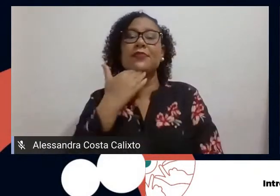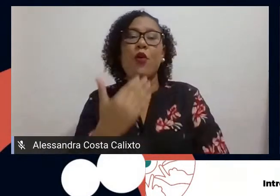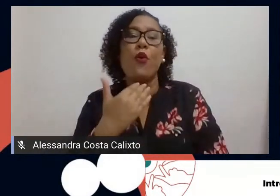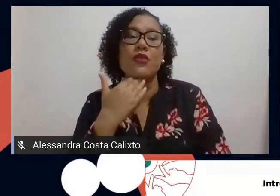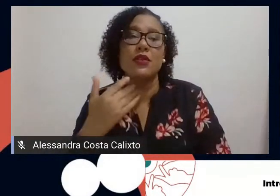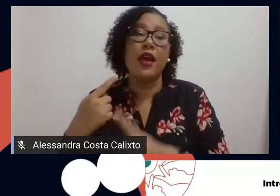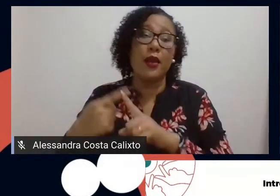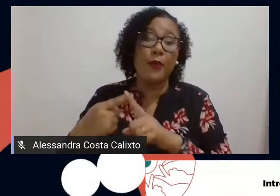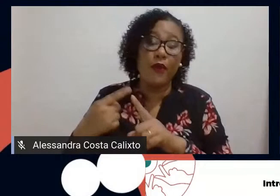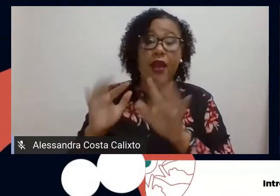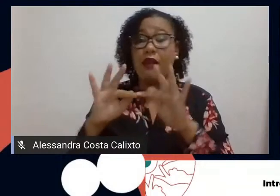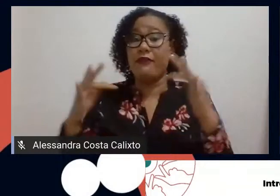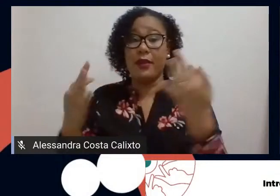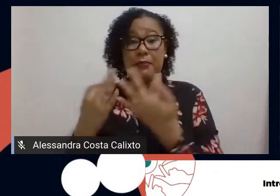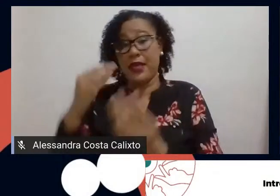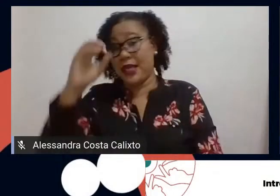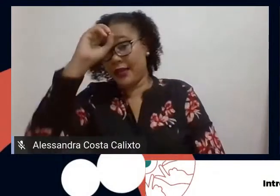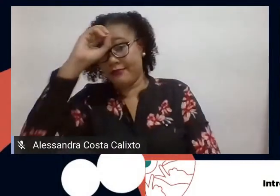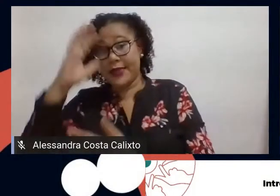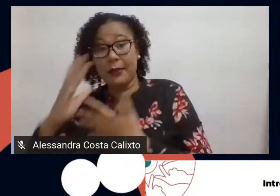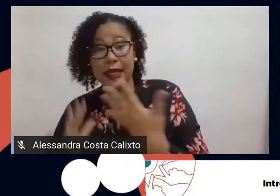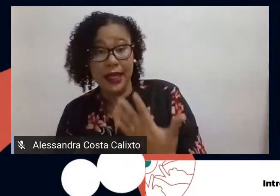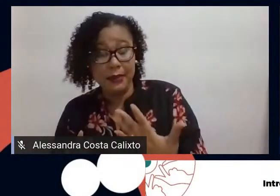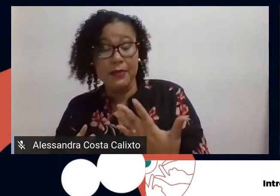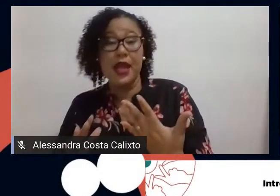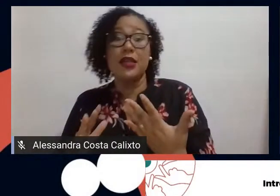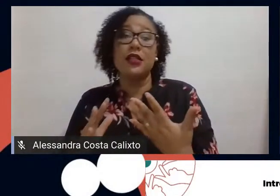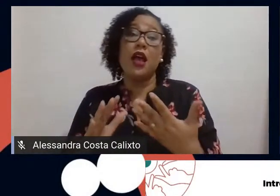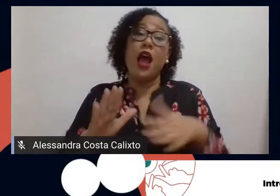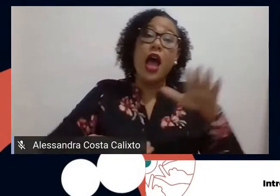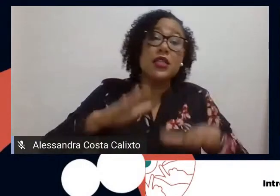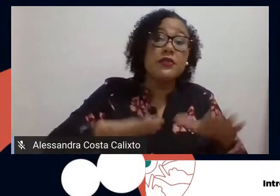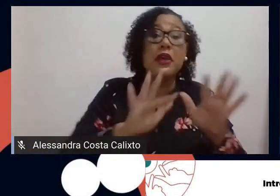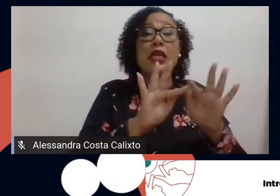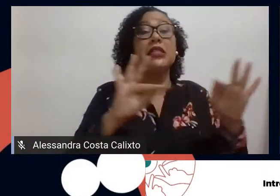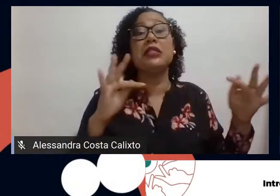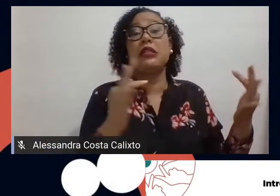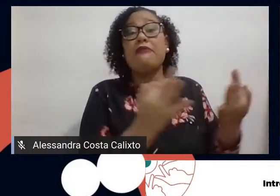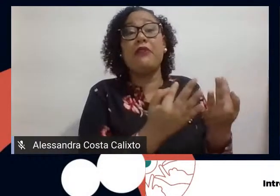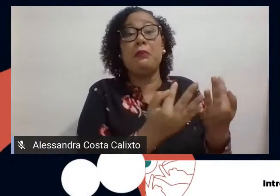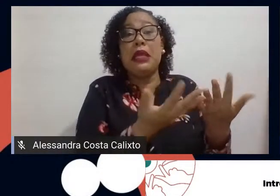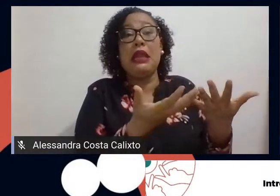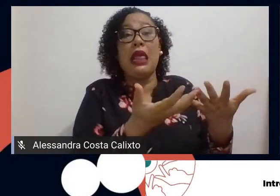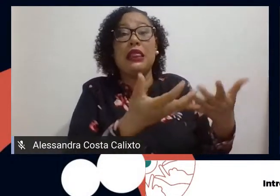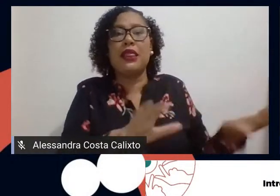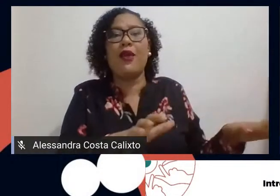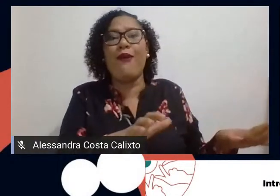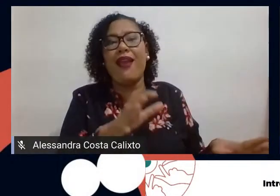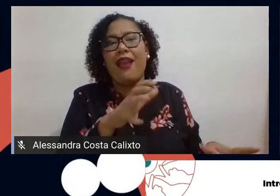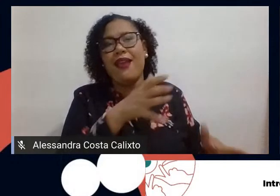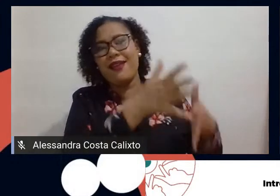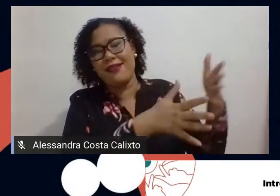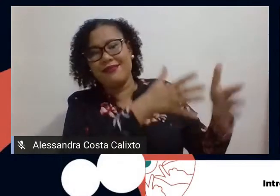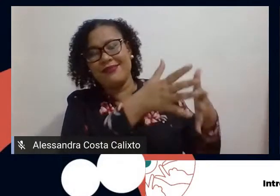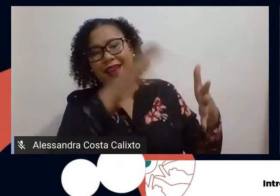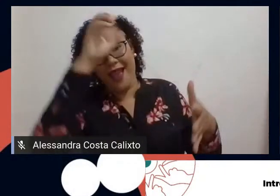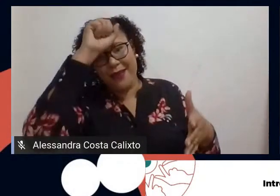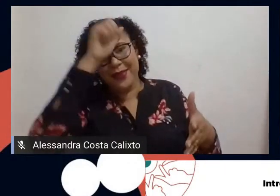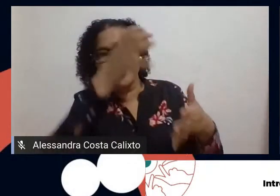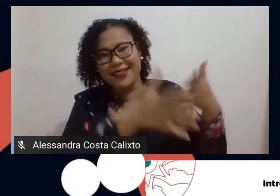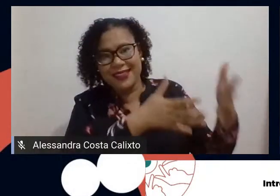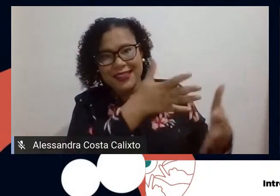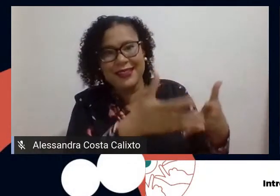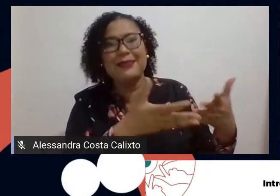sinais. Embora há uma ânsia dos surdos por essa aquisição, por essa aprendizagem, o ambiente familiar, ele